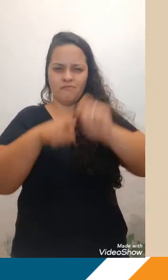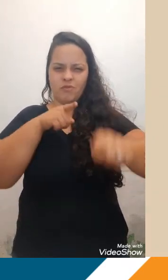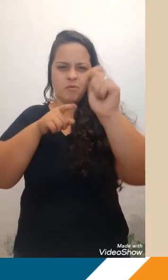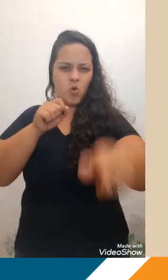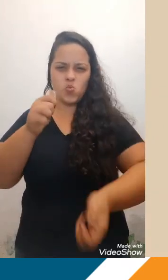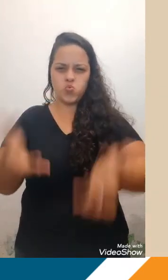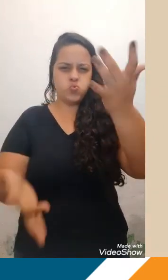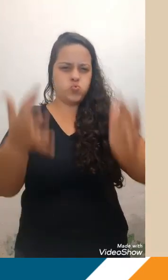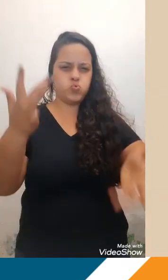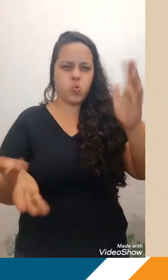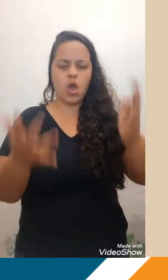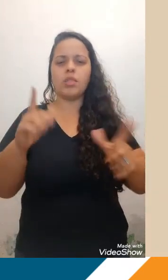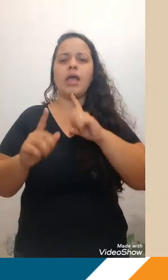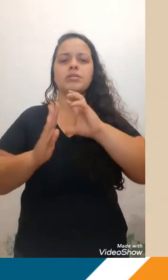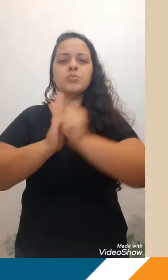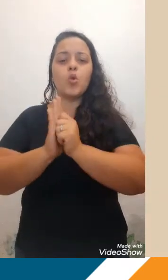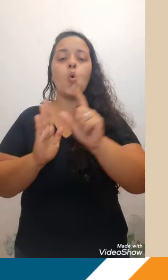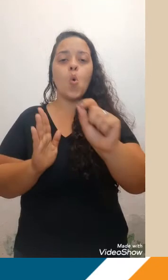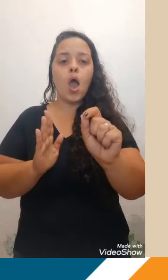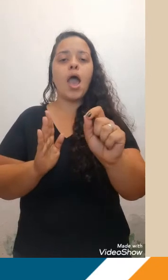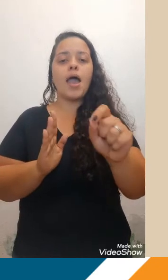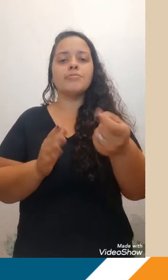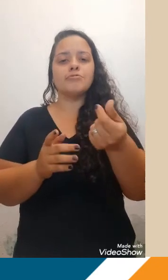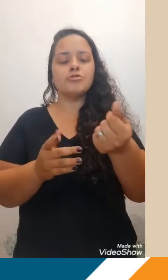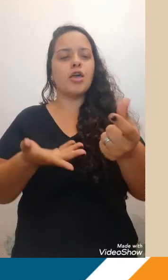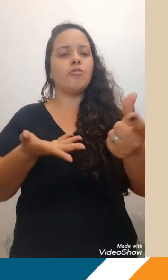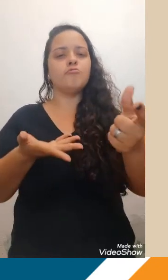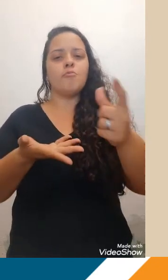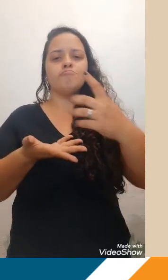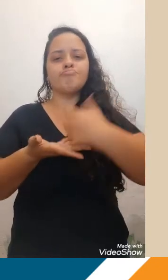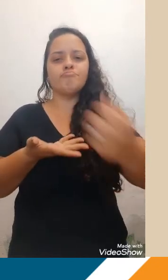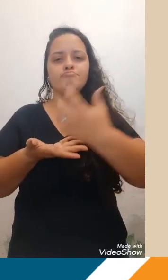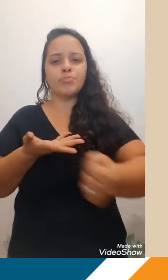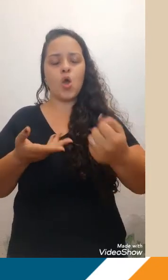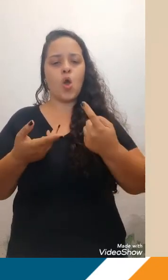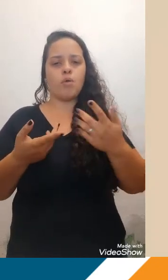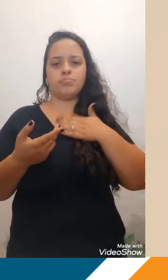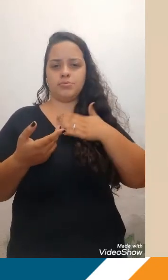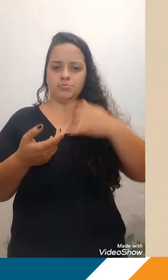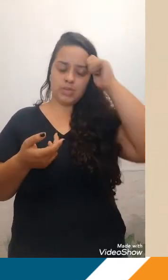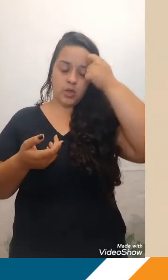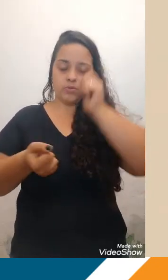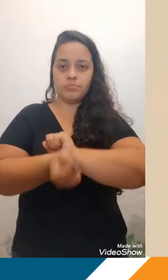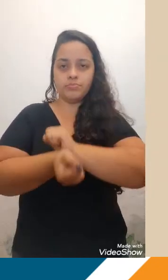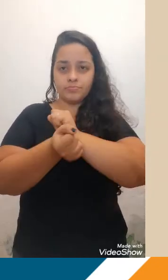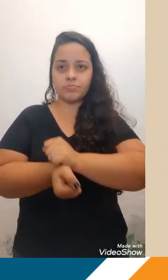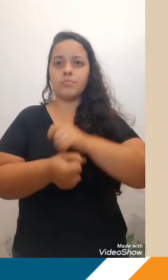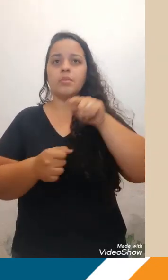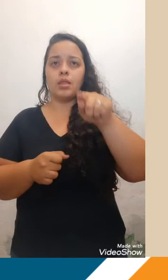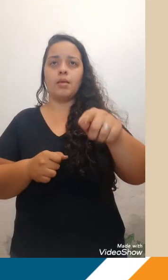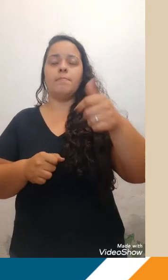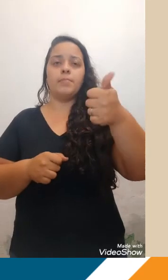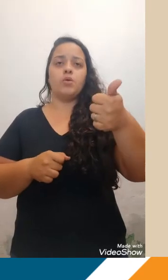eram o principal símbolo e que retiravam o principal lucro a partir da escravidão. No ano de 1801, Toussaint Louverture